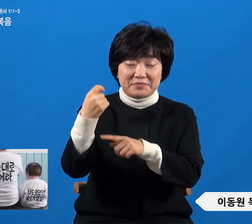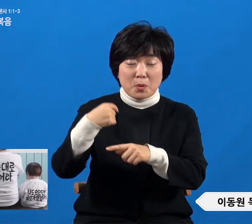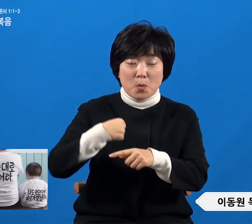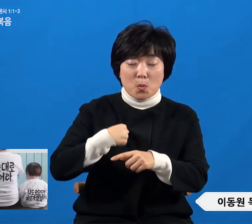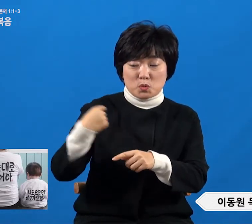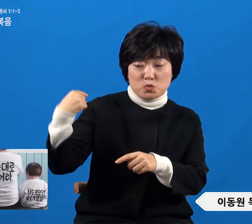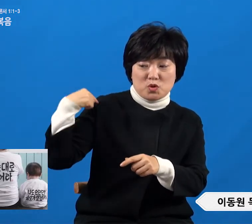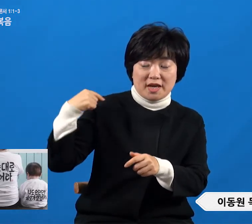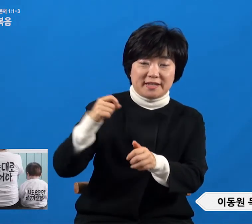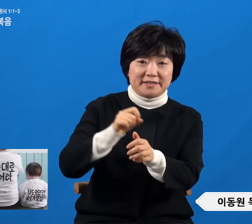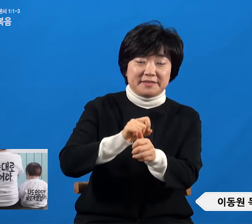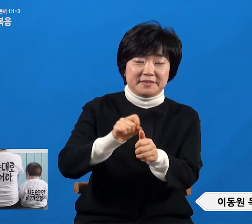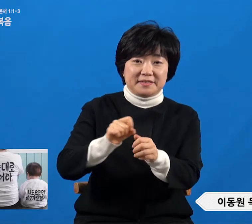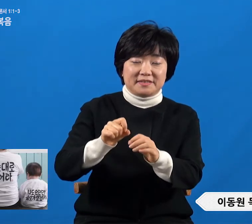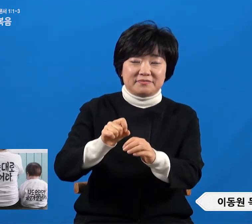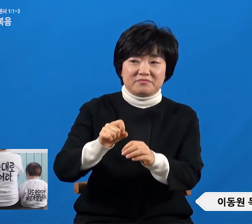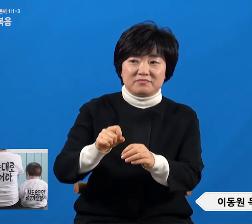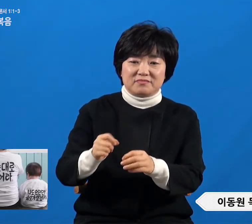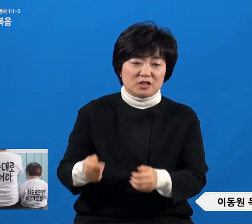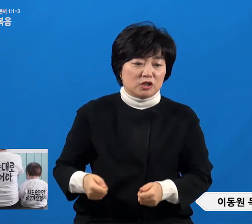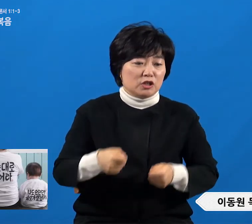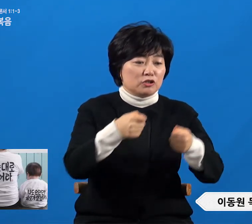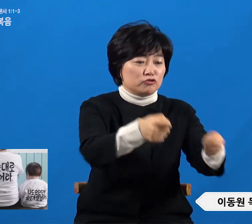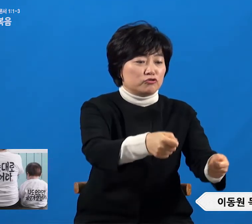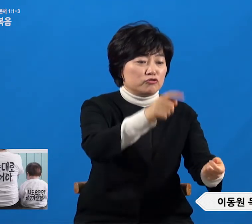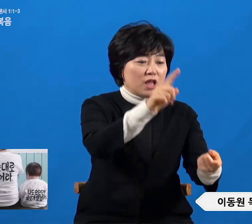쓰여 있습니까? 주는 대로 먹어라.